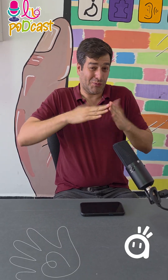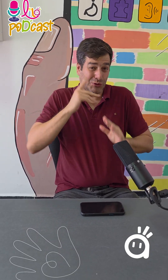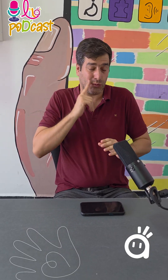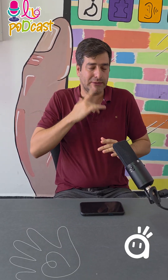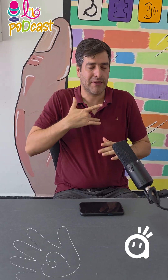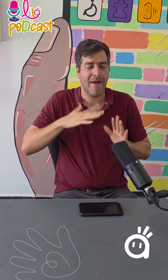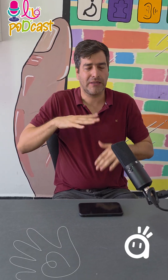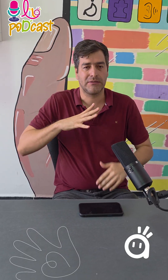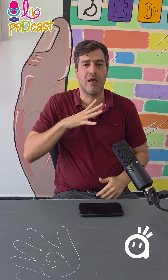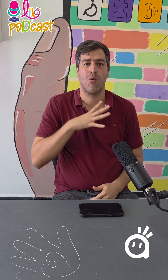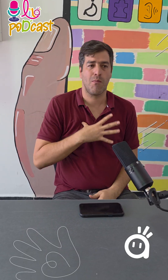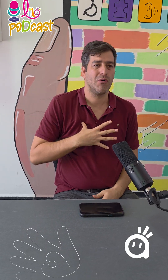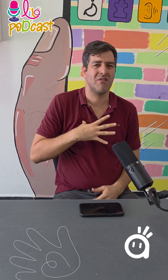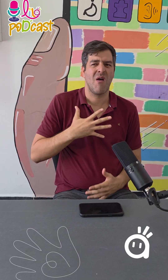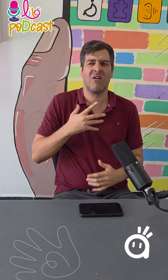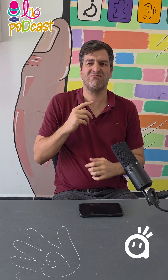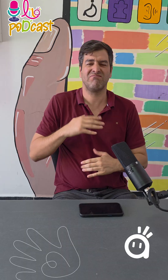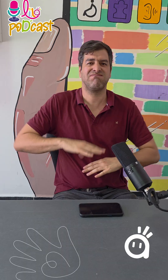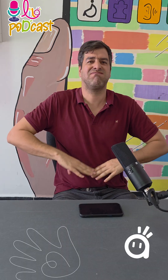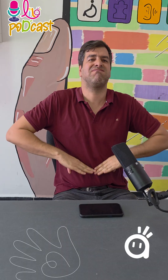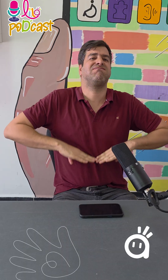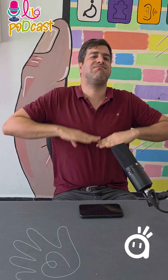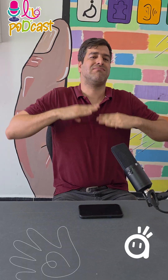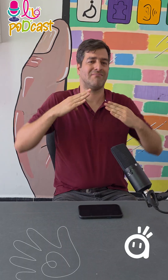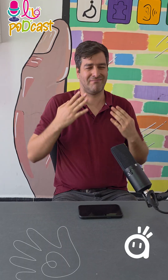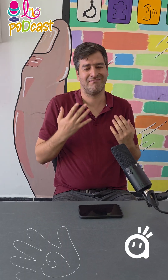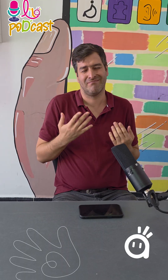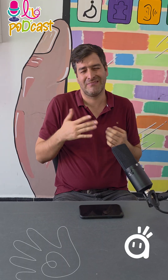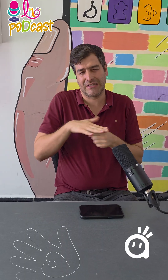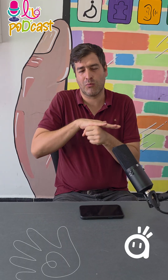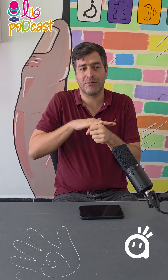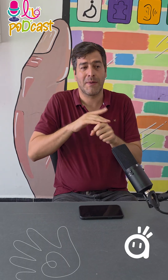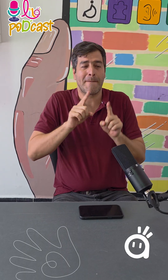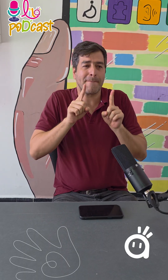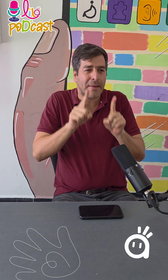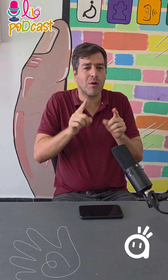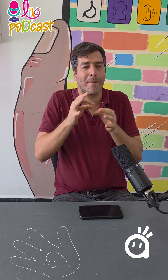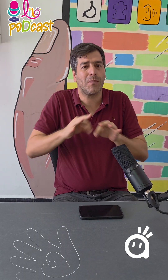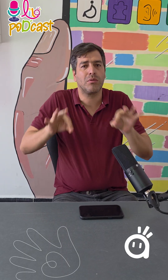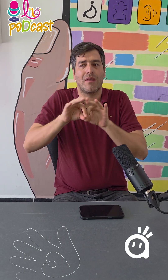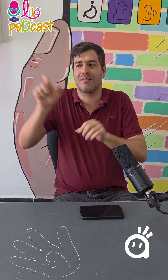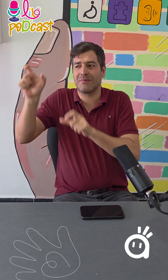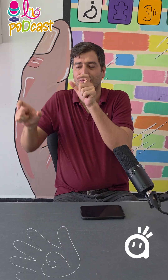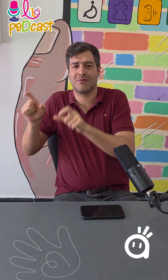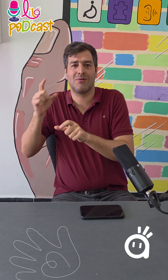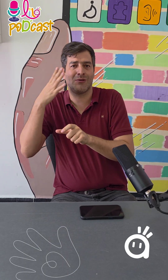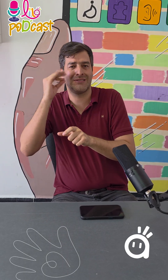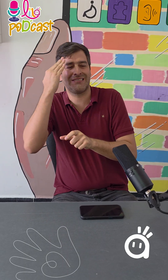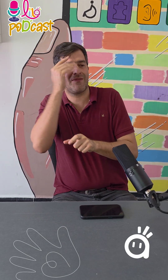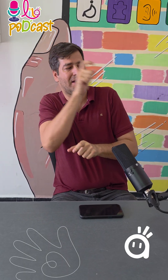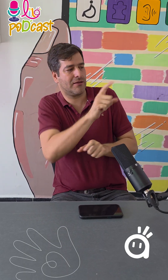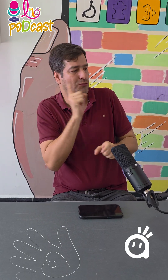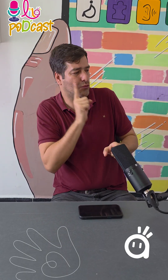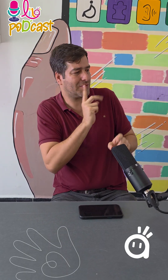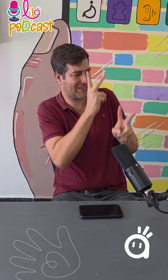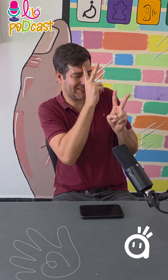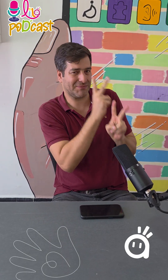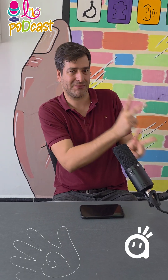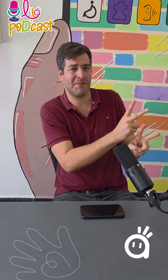discriminarlos y hacernos sentir de que no tenemos capacidad intelectual también es una forma de discriminación. Y eso son situaciones que nos generan malestar. En mi